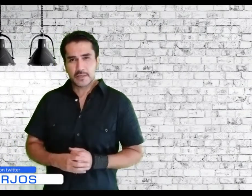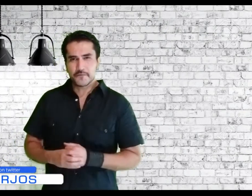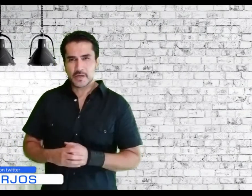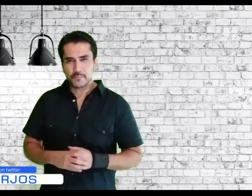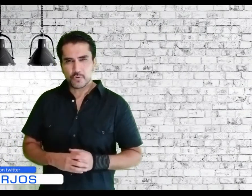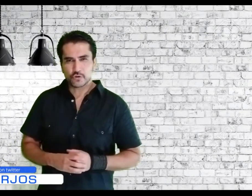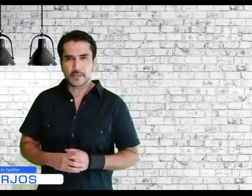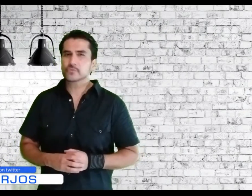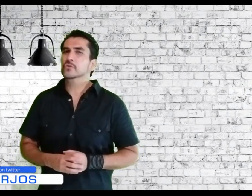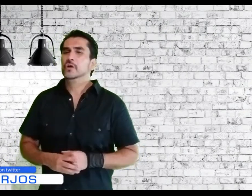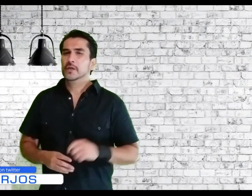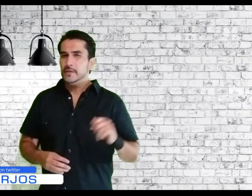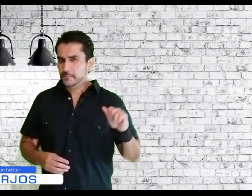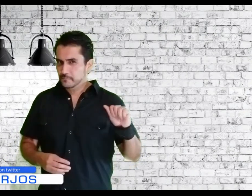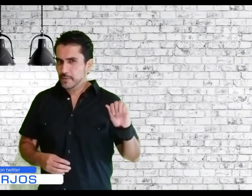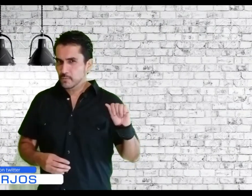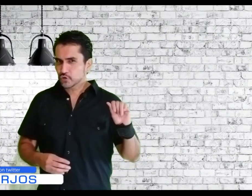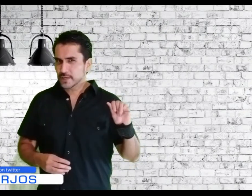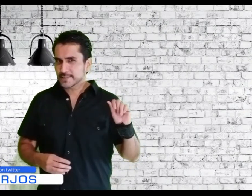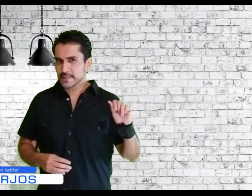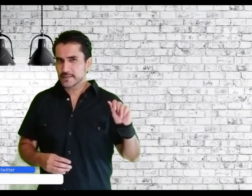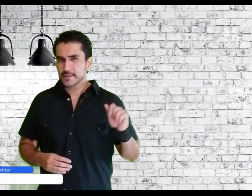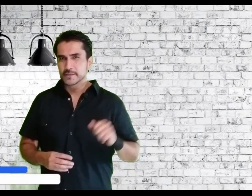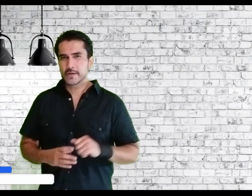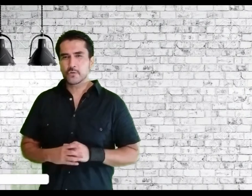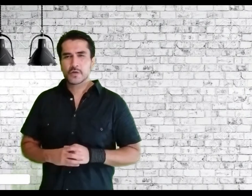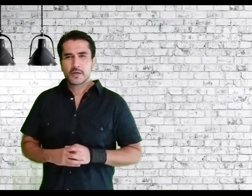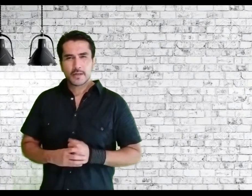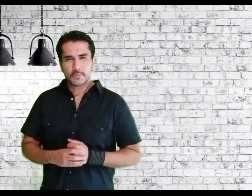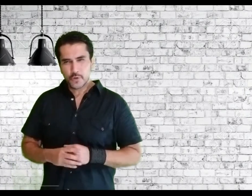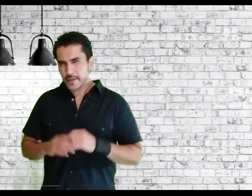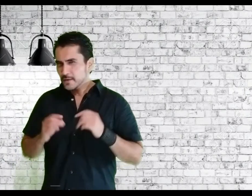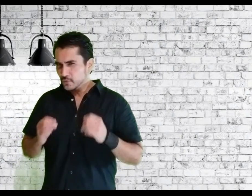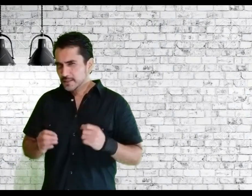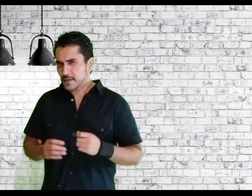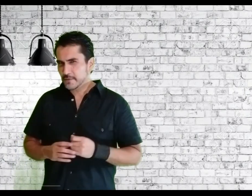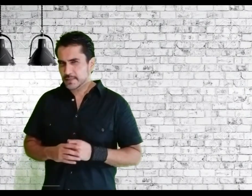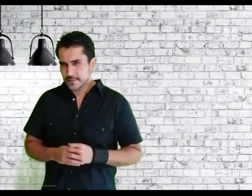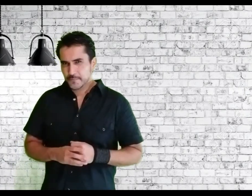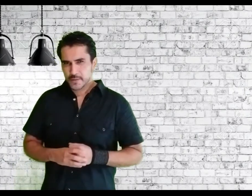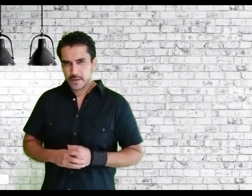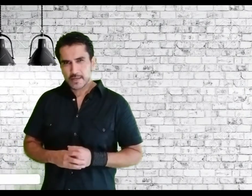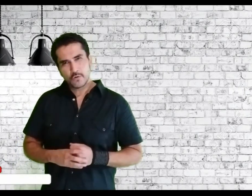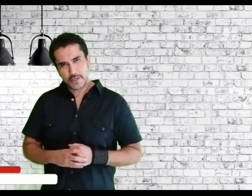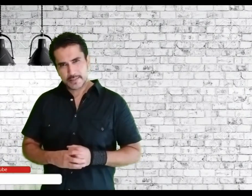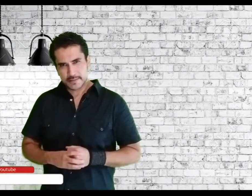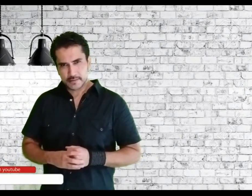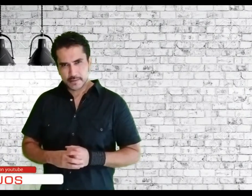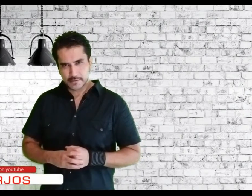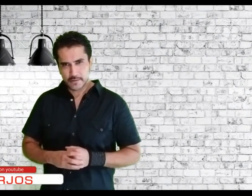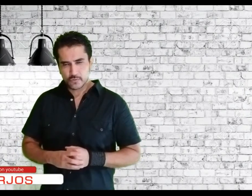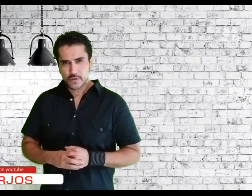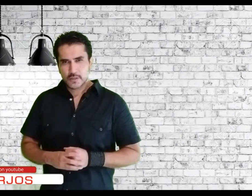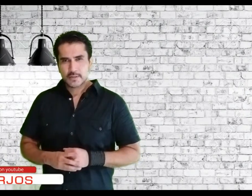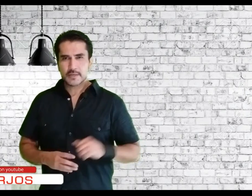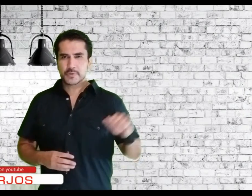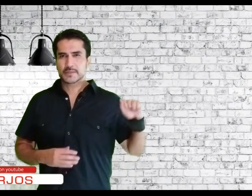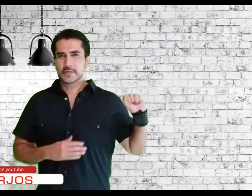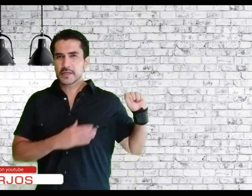específica. Por lo tanto, vamos a hacer el deletreo. Les voy a dar algunas claves a la hora de hacer el deletreo. Siempre las tienes que